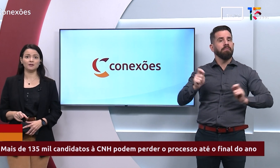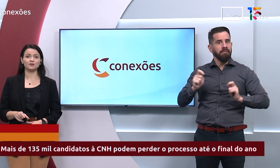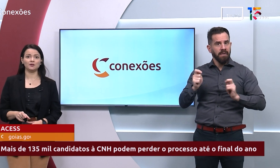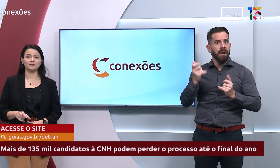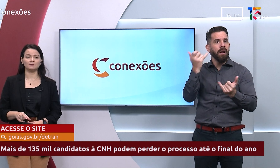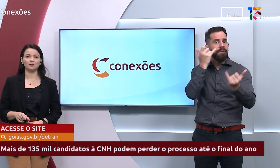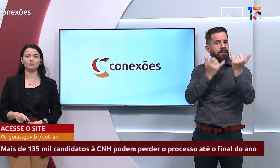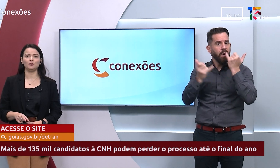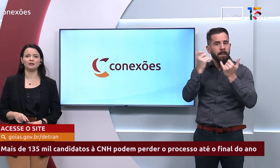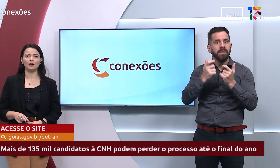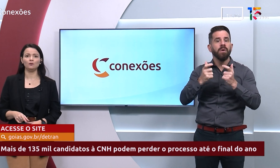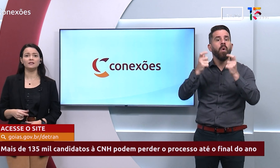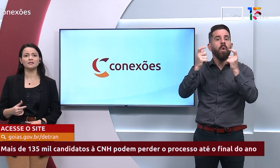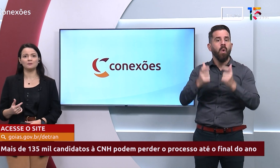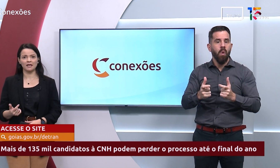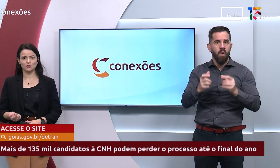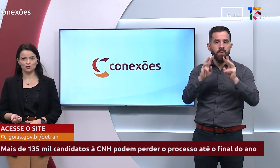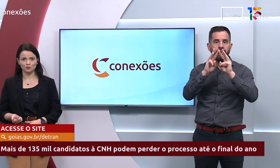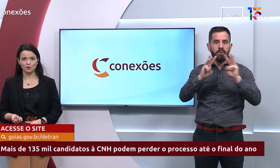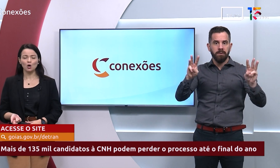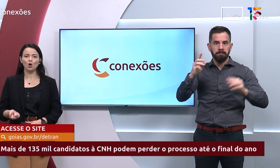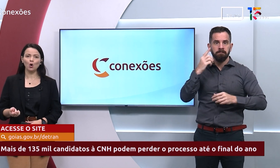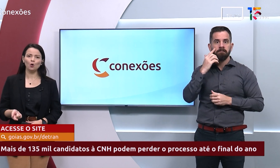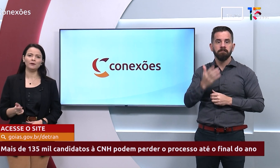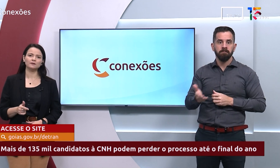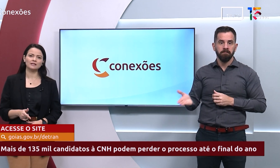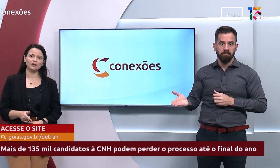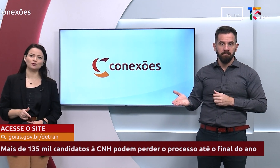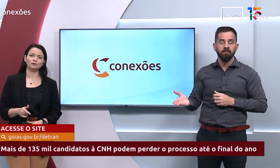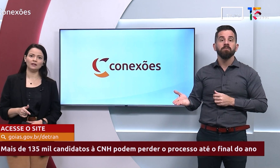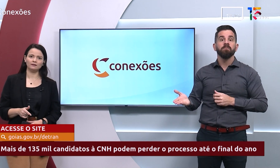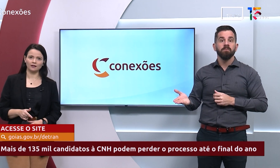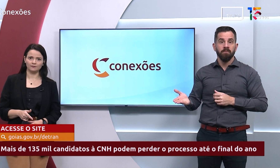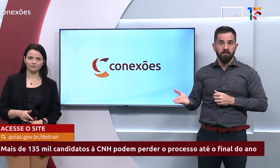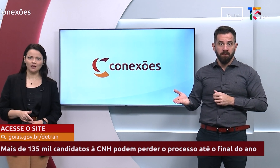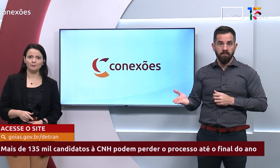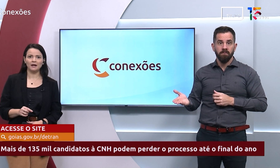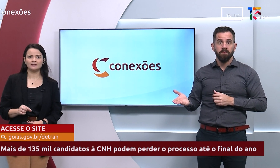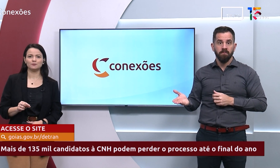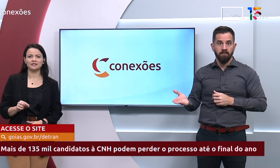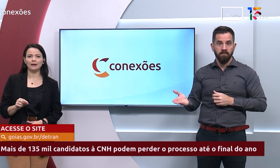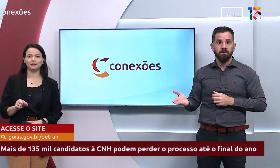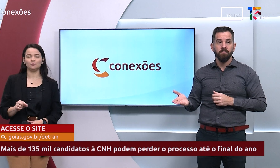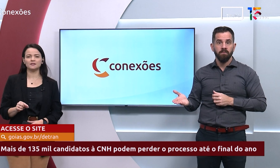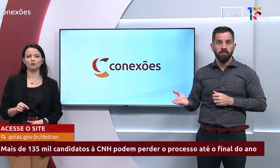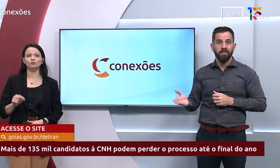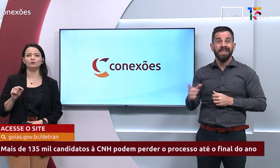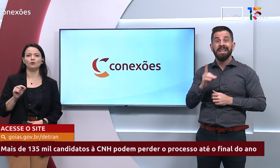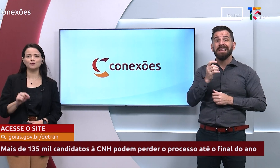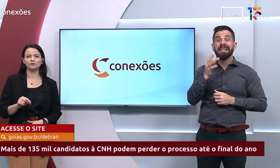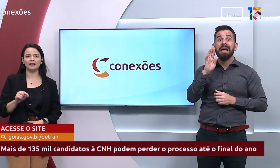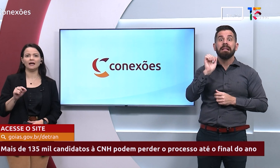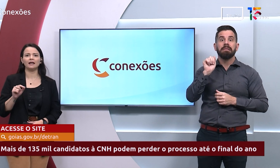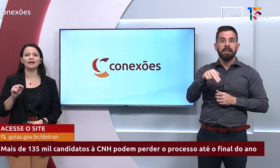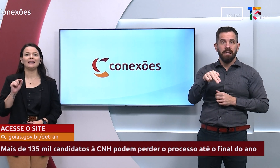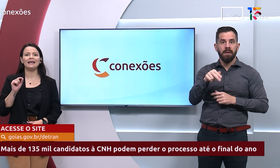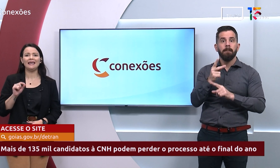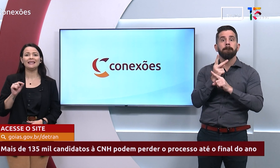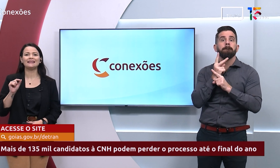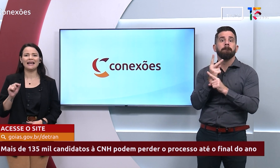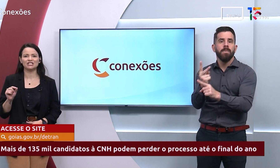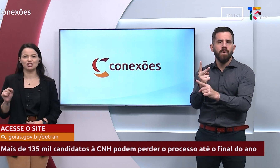essas informações pelo portal Expresso ou pelo site do Detran. Basta buscar pela opção